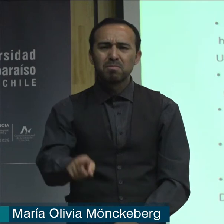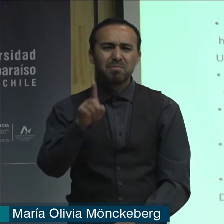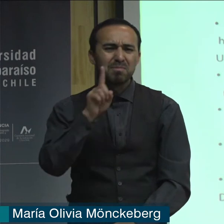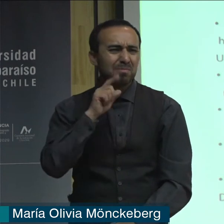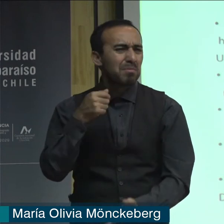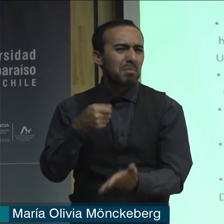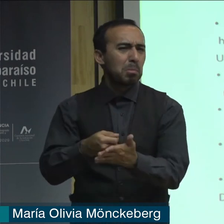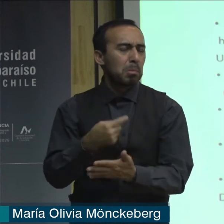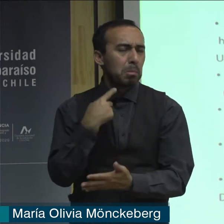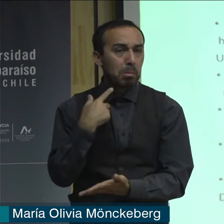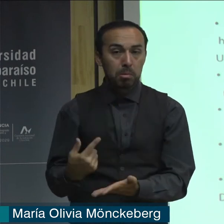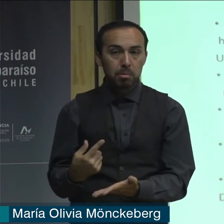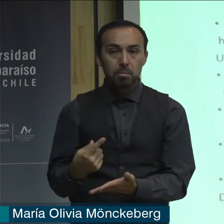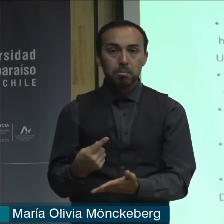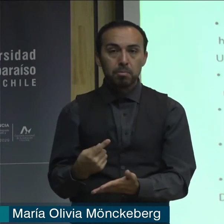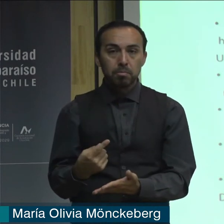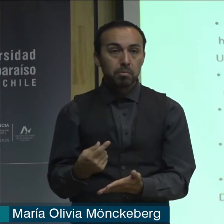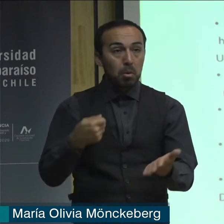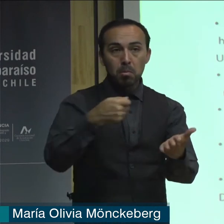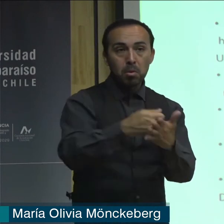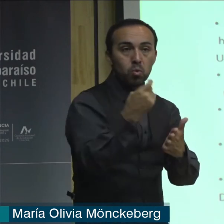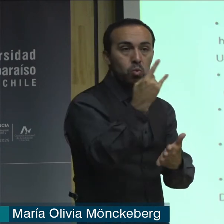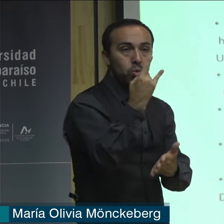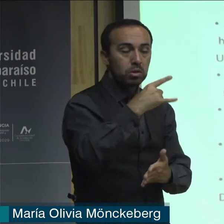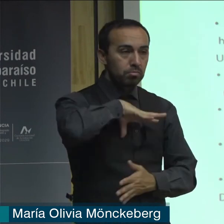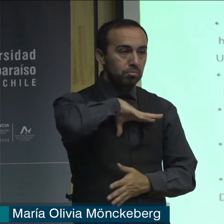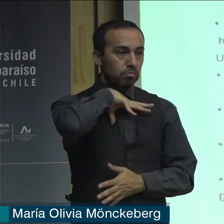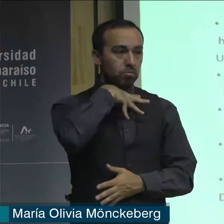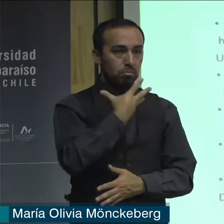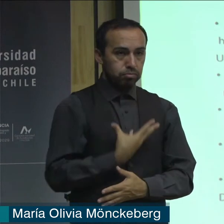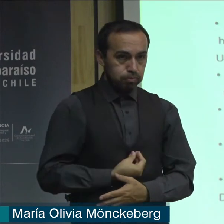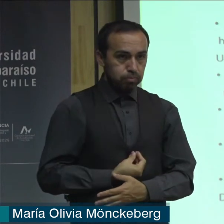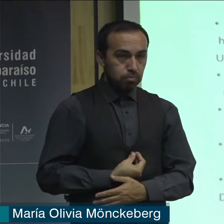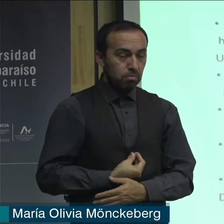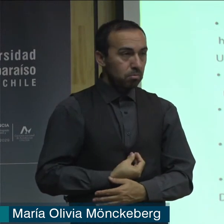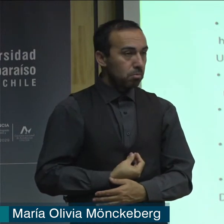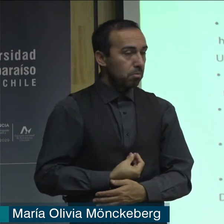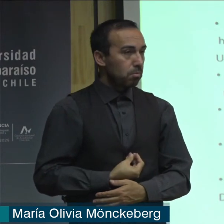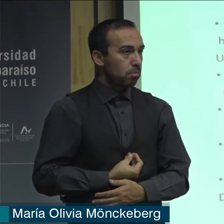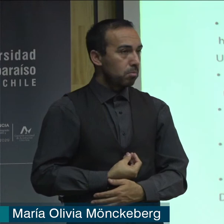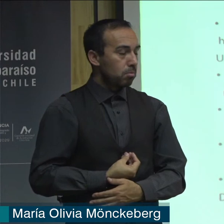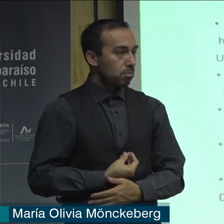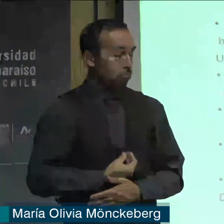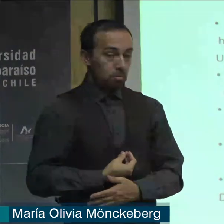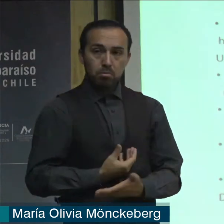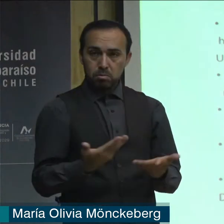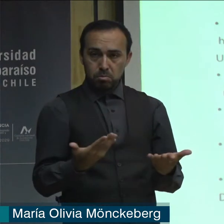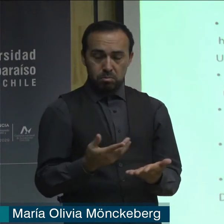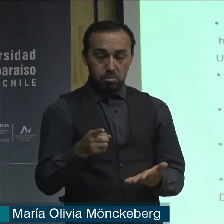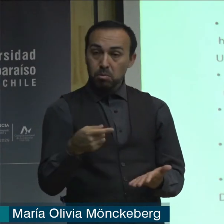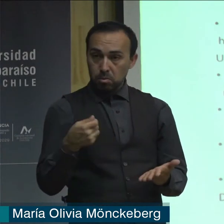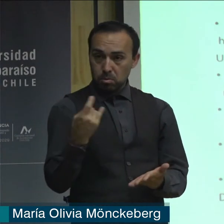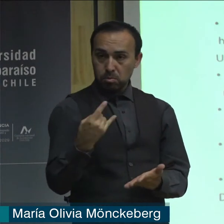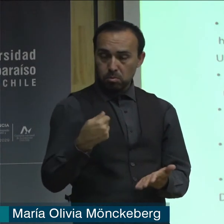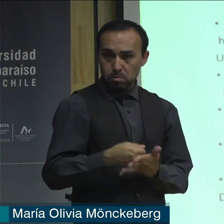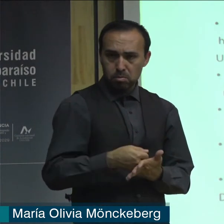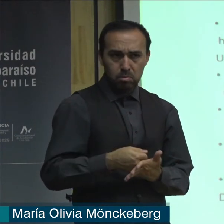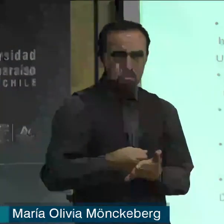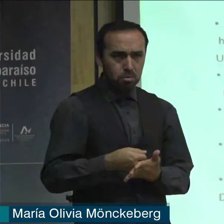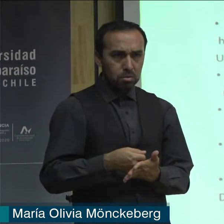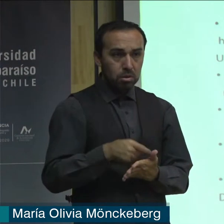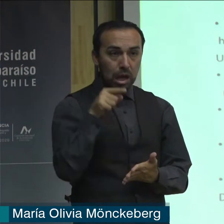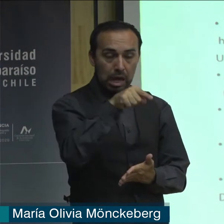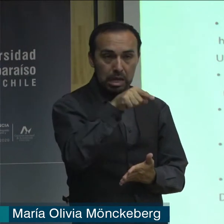nada menos que la universidad Andrés Bello como comentábamos con el rector Corrales la universidad el número de alumnos